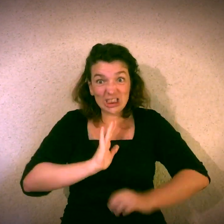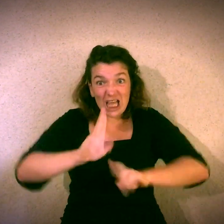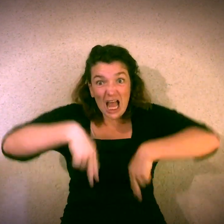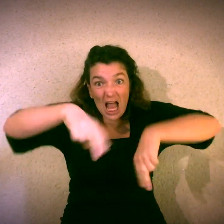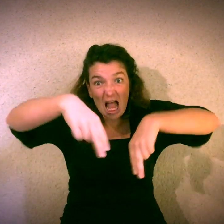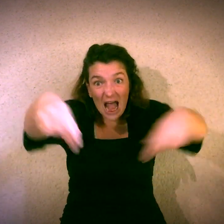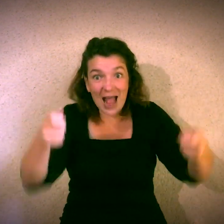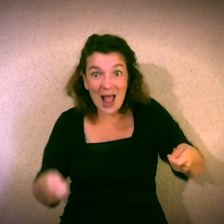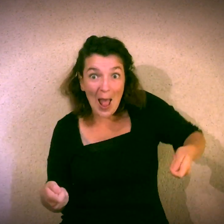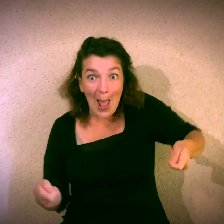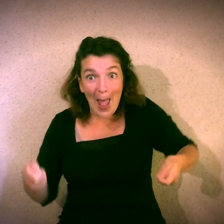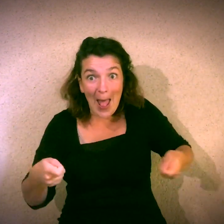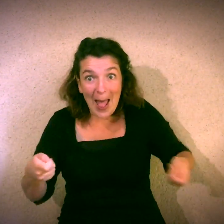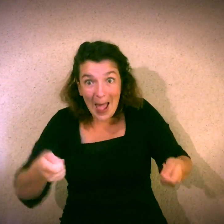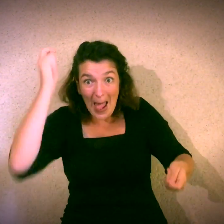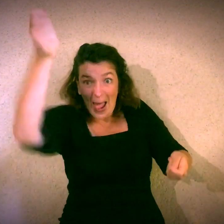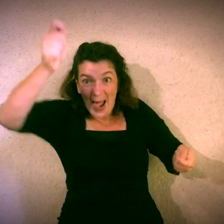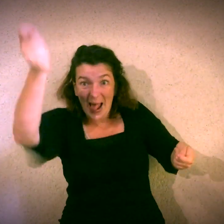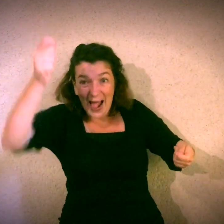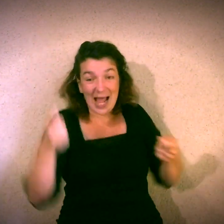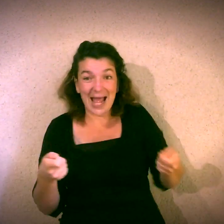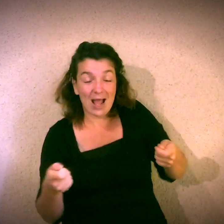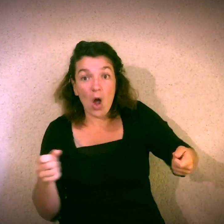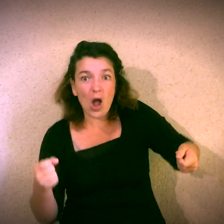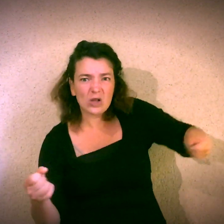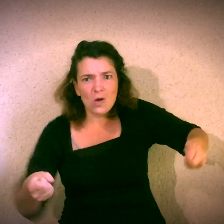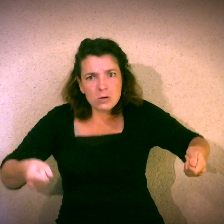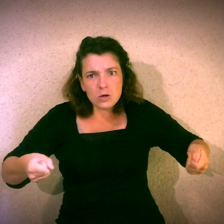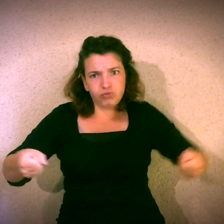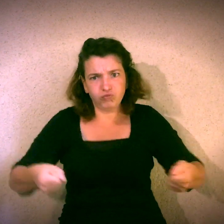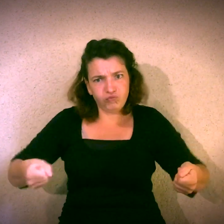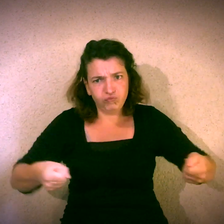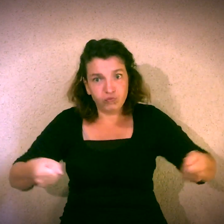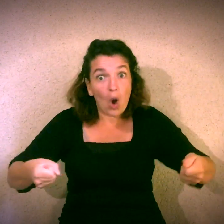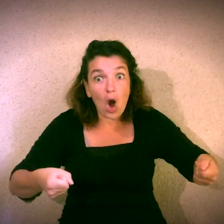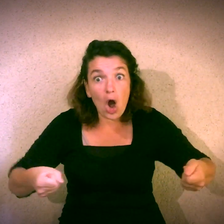transformer en traîneau à chien, en voiture de pompier,